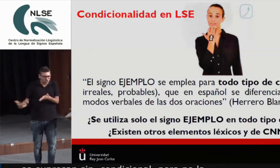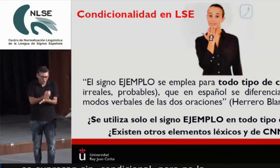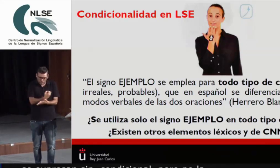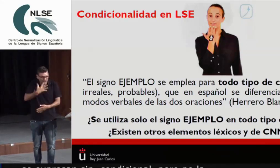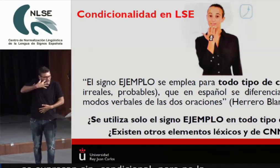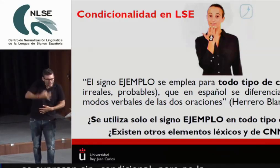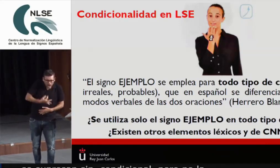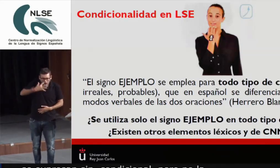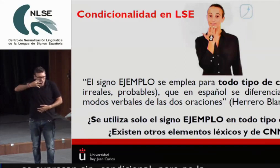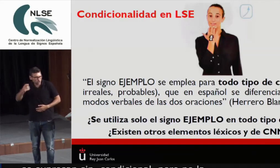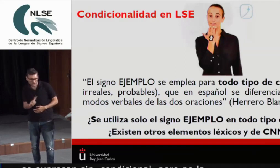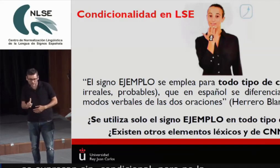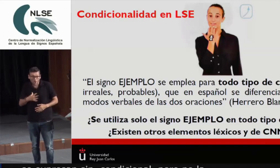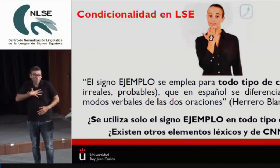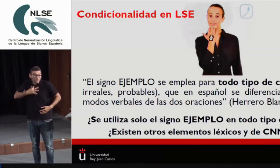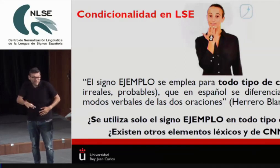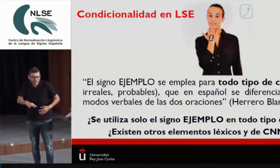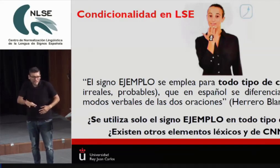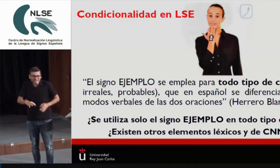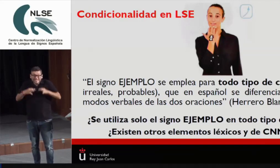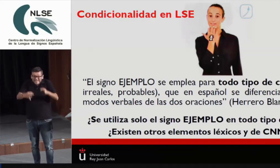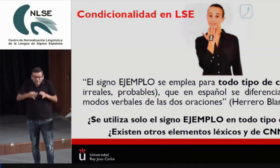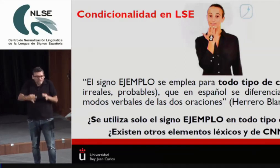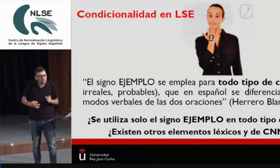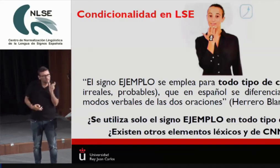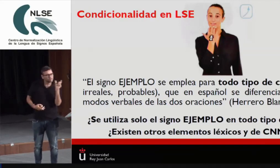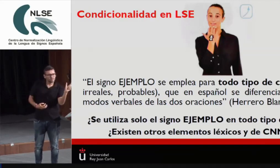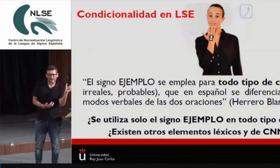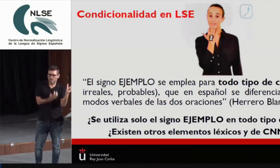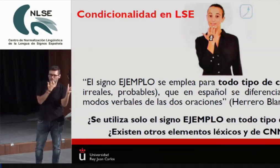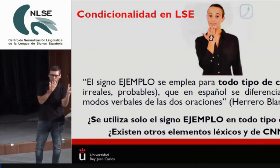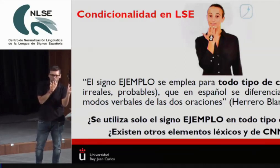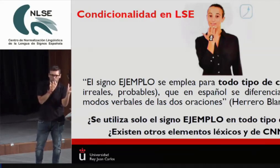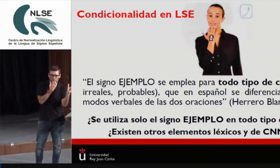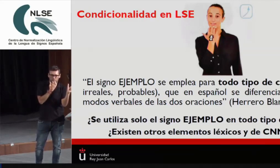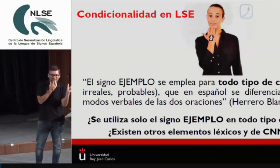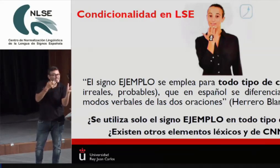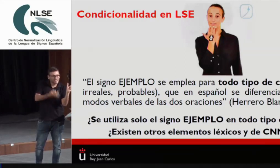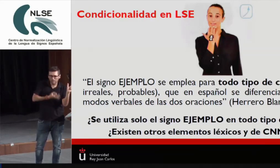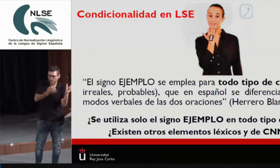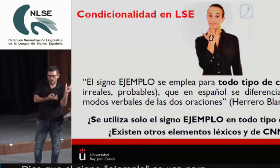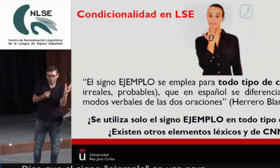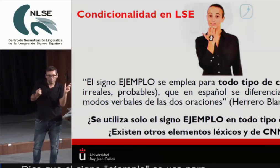Él dice que el signo ejemplo se utiliza para todo tipo de condicionales, sean reales o no,